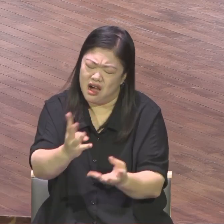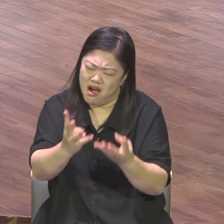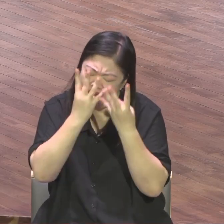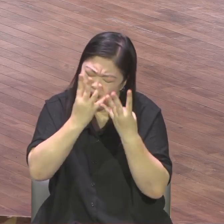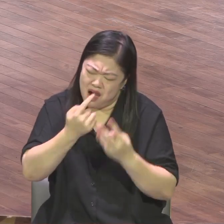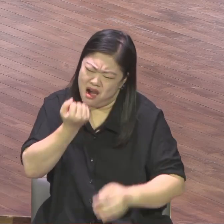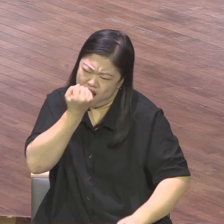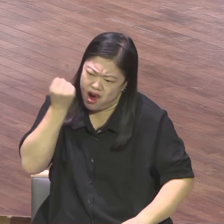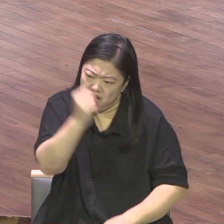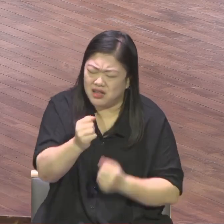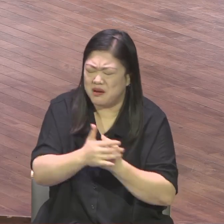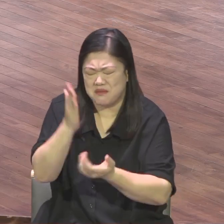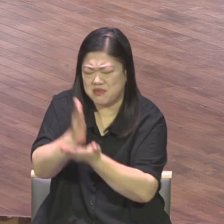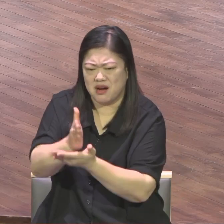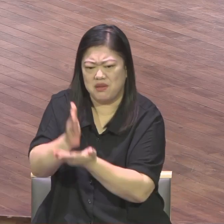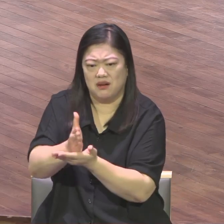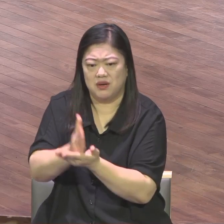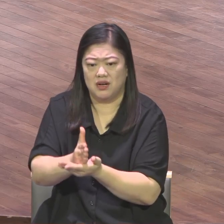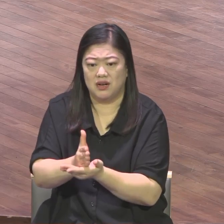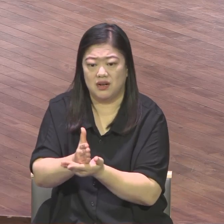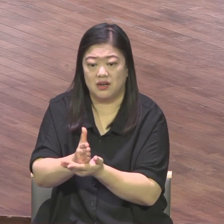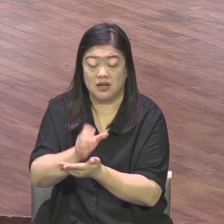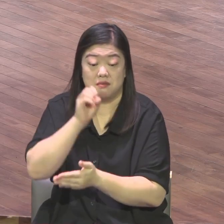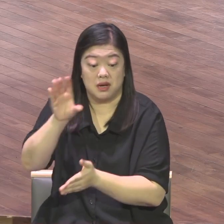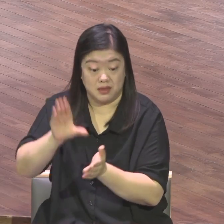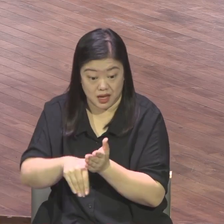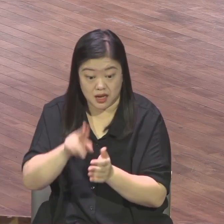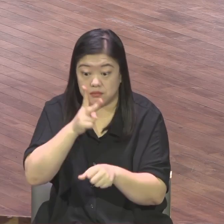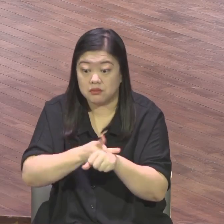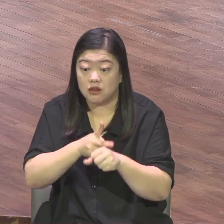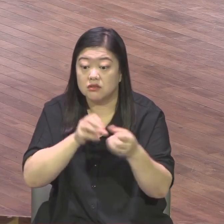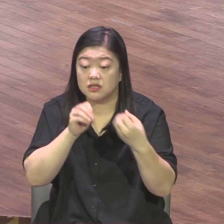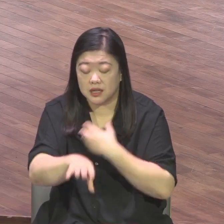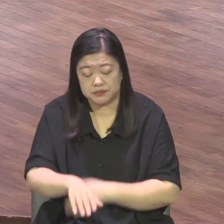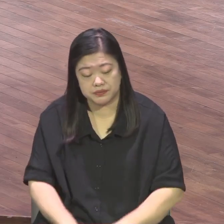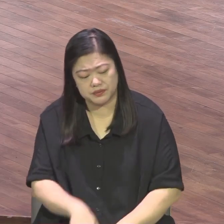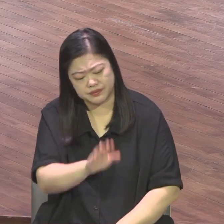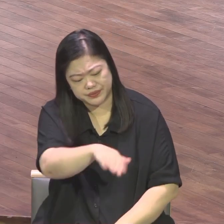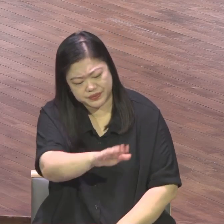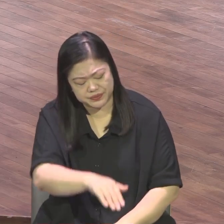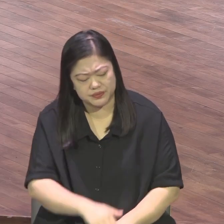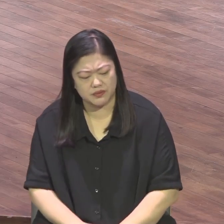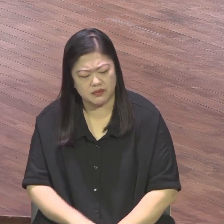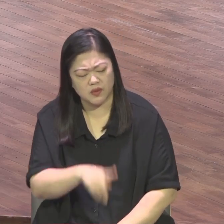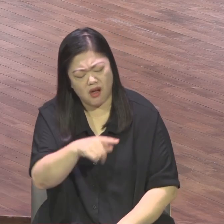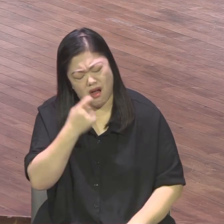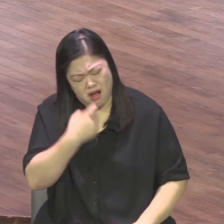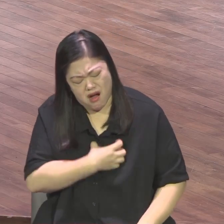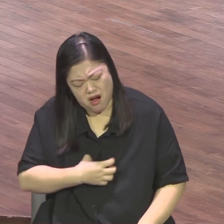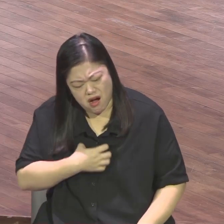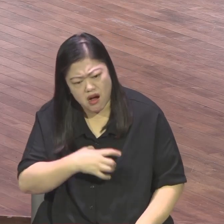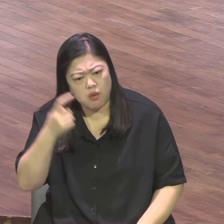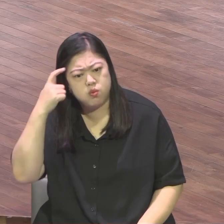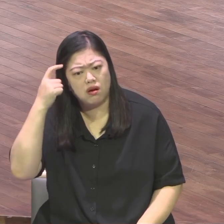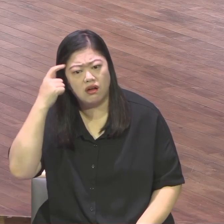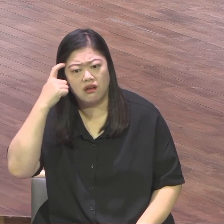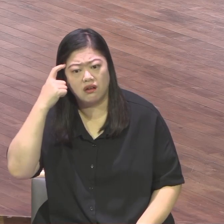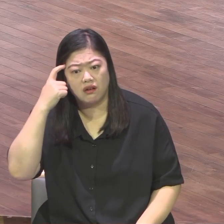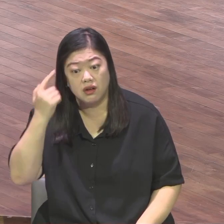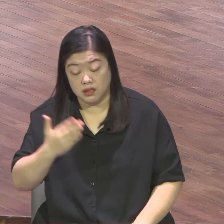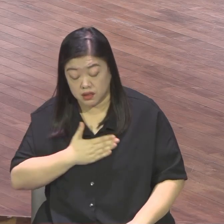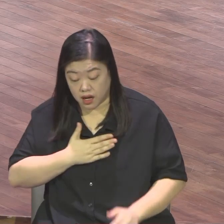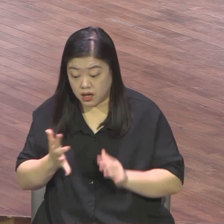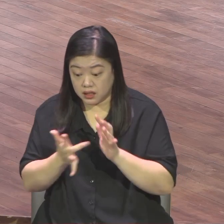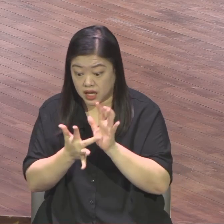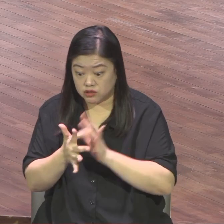이때 바울이 이렇게 답변합니다. 바울이 대답하되 여러분이 어찌하여 울어 내 마음을 상하게 하느냐. 나는 주 예수 이름을